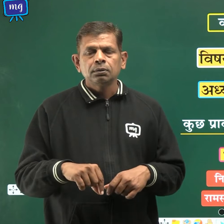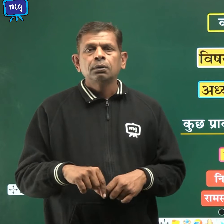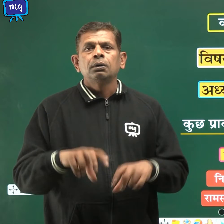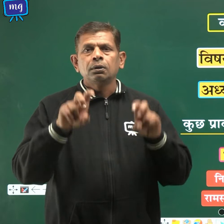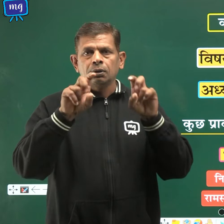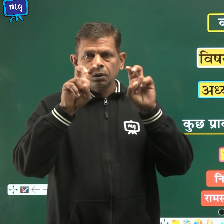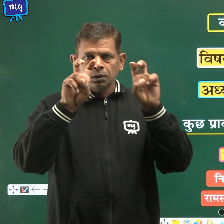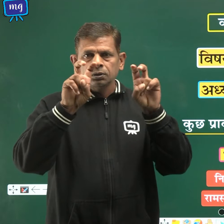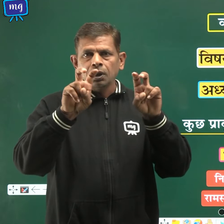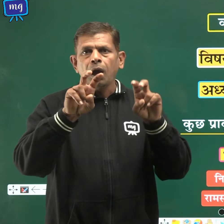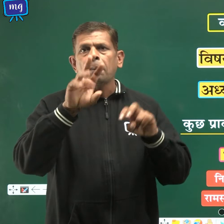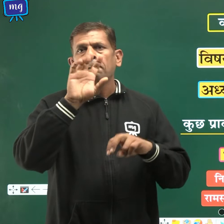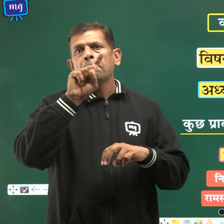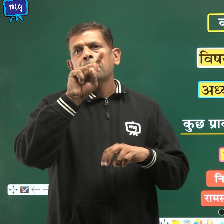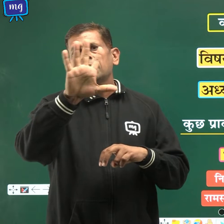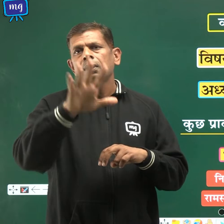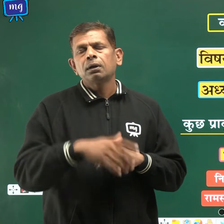अध्याय 15